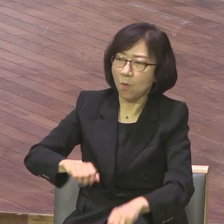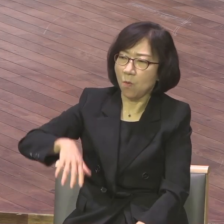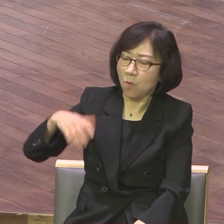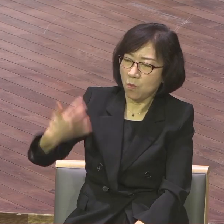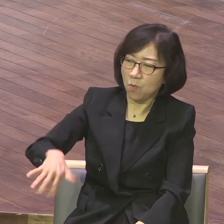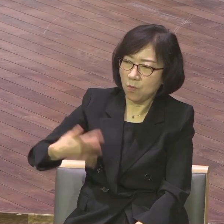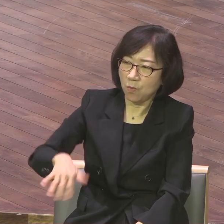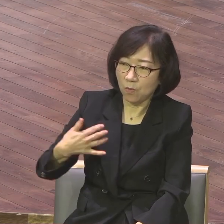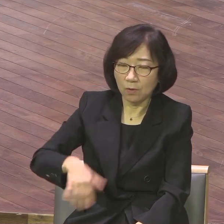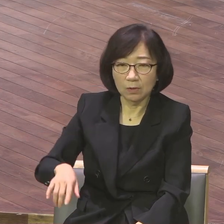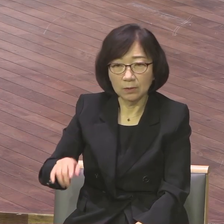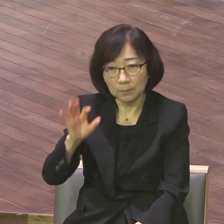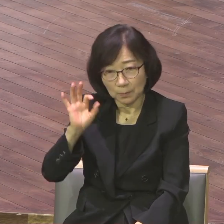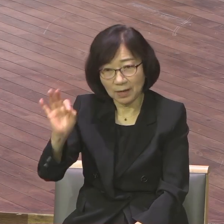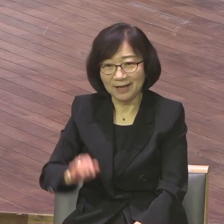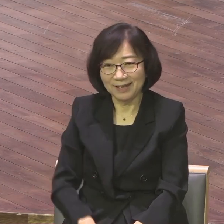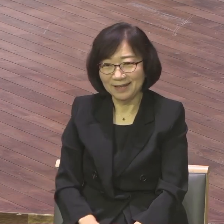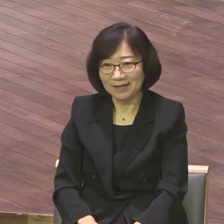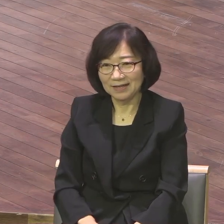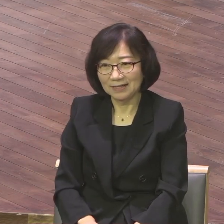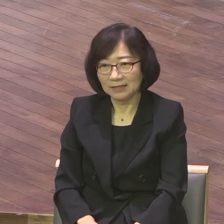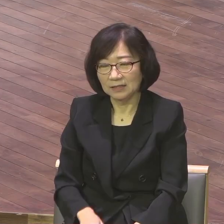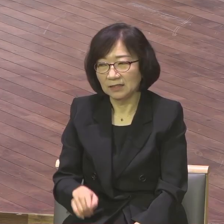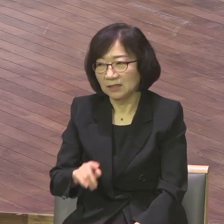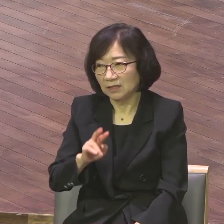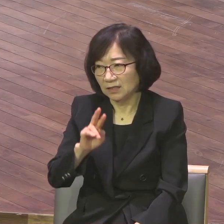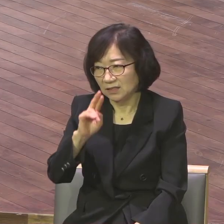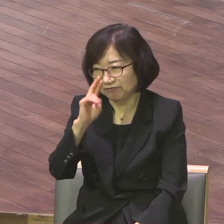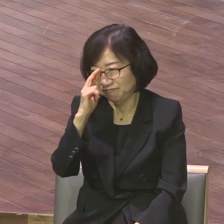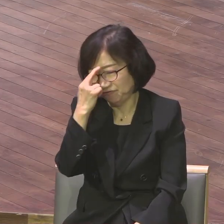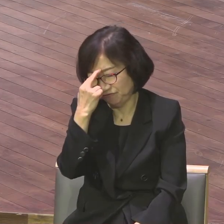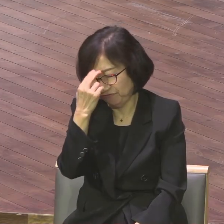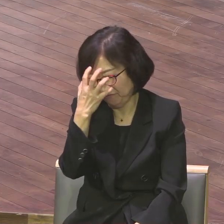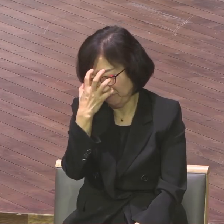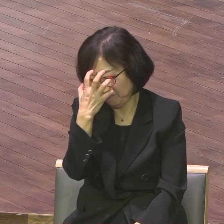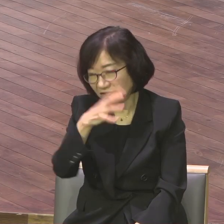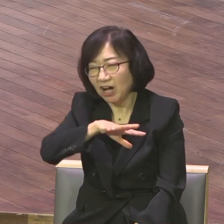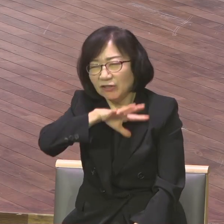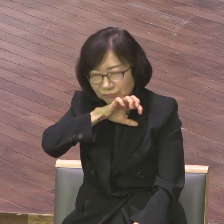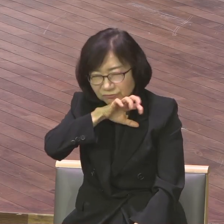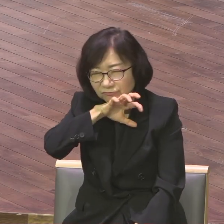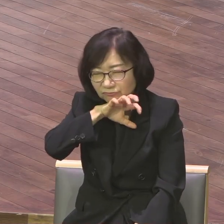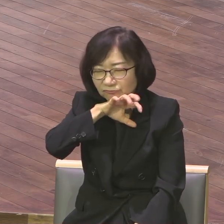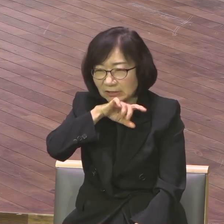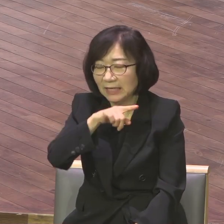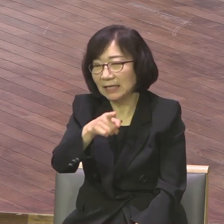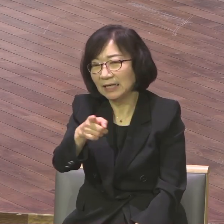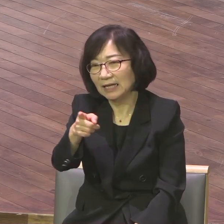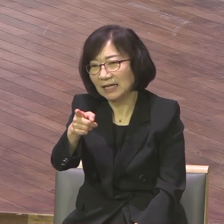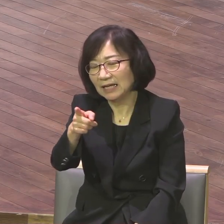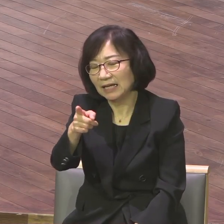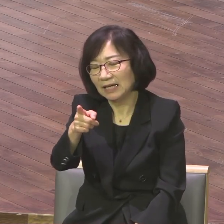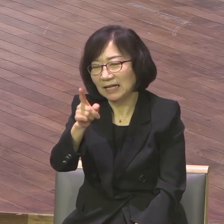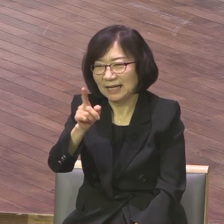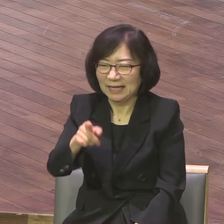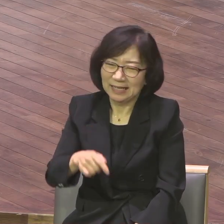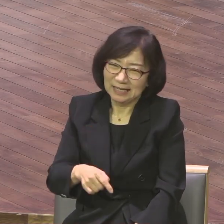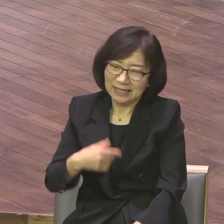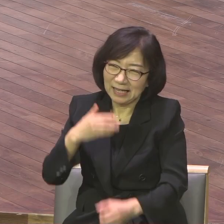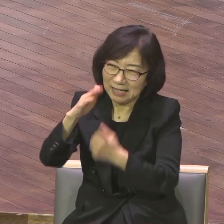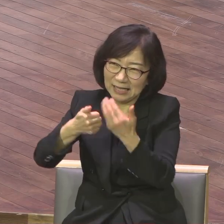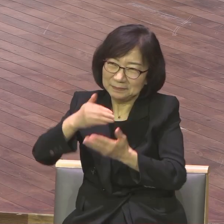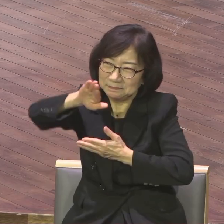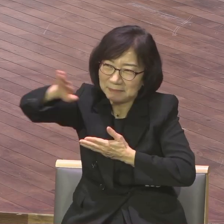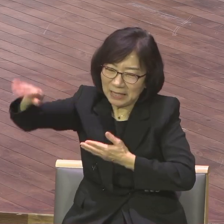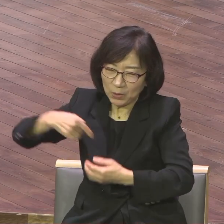있구나. 아니면 맨날 인상 쓰고 맨날 부정적이 말하고 맨날 불평하는 사람, 아, 저 사람 자기 힘으로